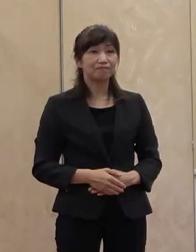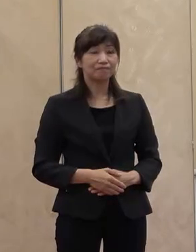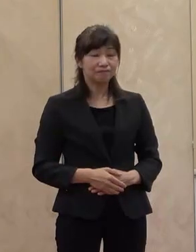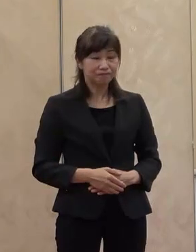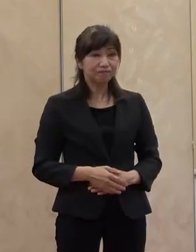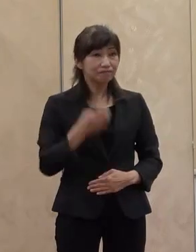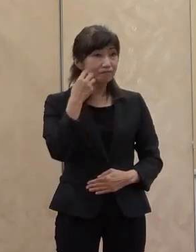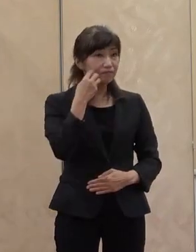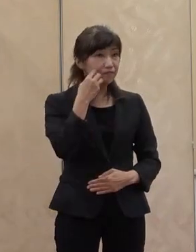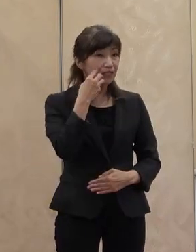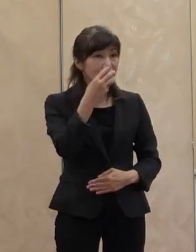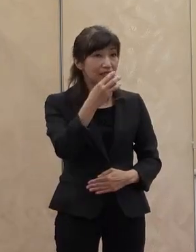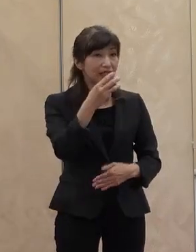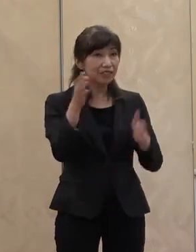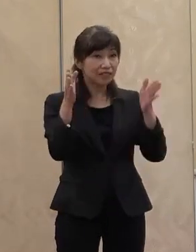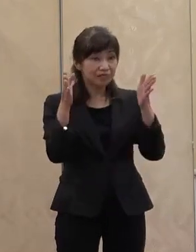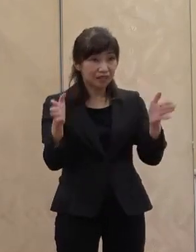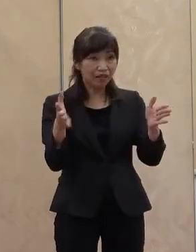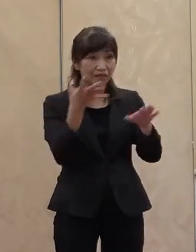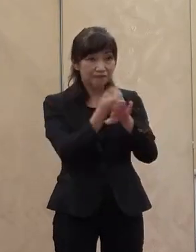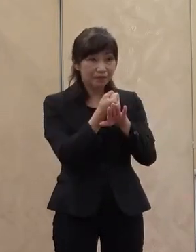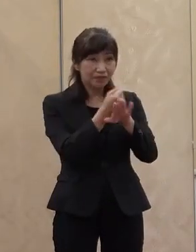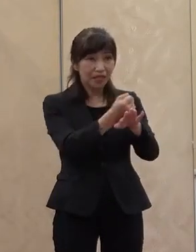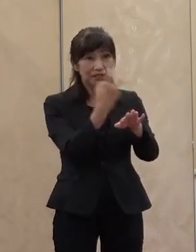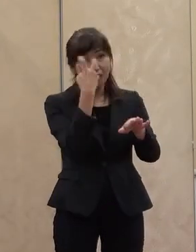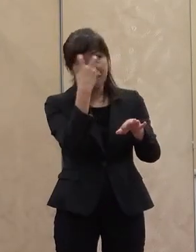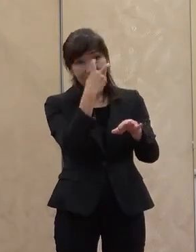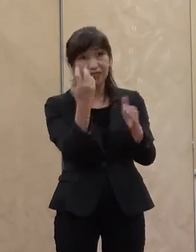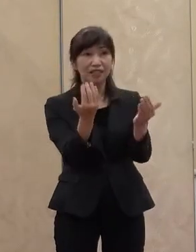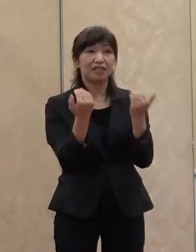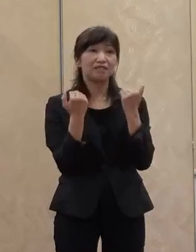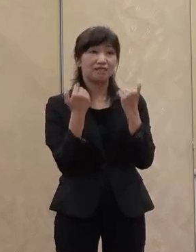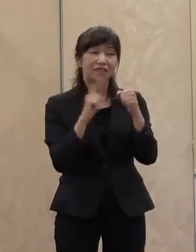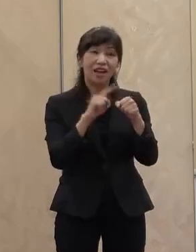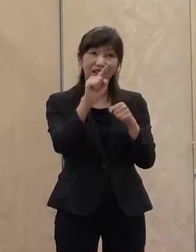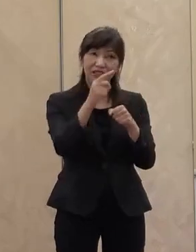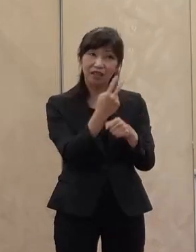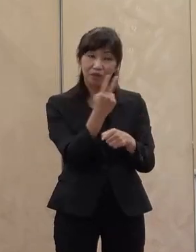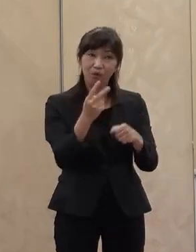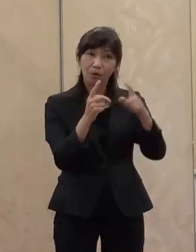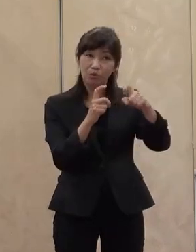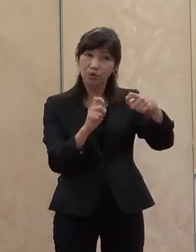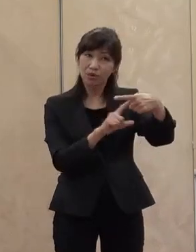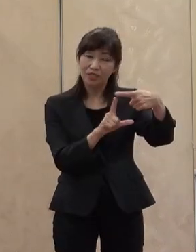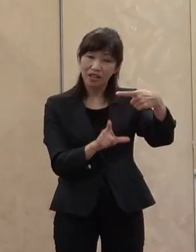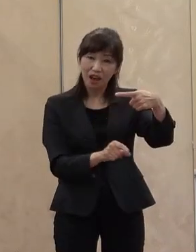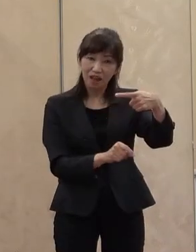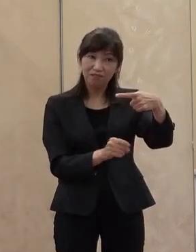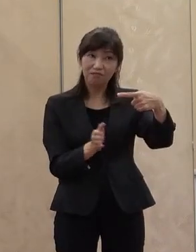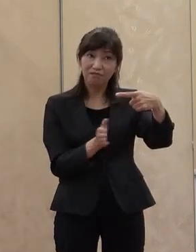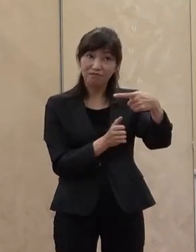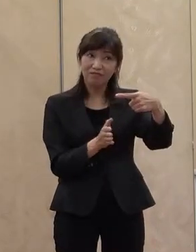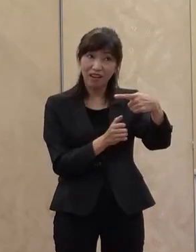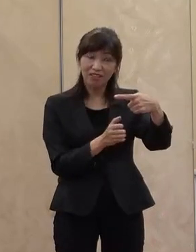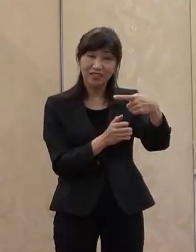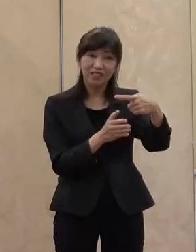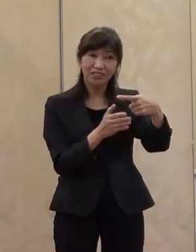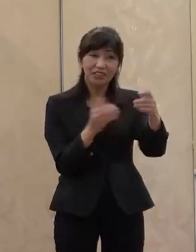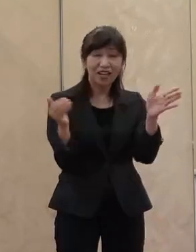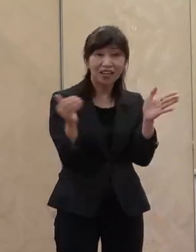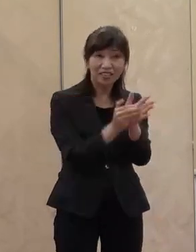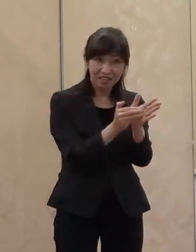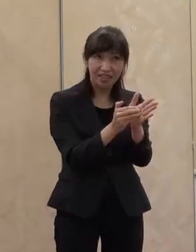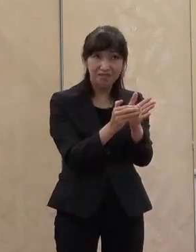3ヶ月の定着を確認する必要がありますね。来年度ですね、大体11月ぐらい、来年の11月ぐらいを期限に考えております